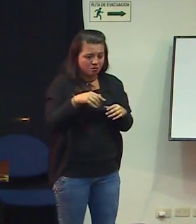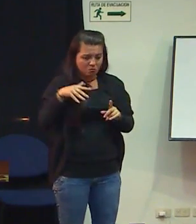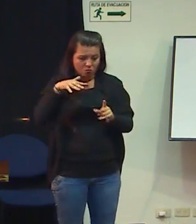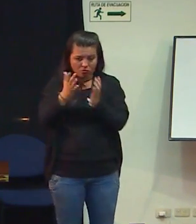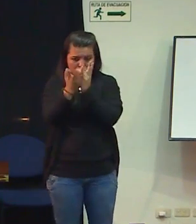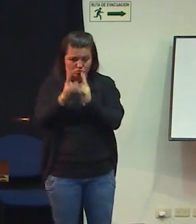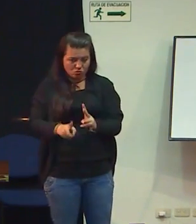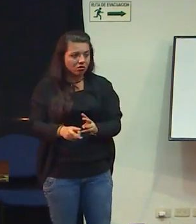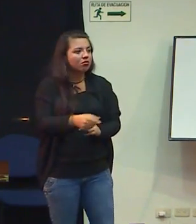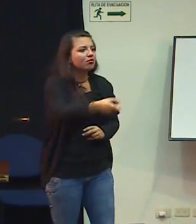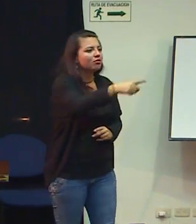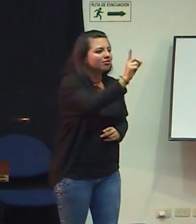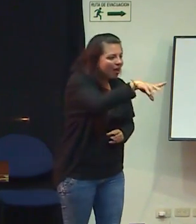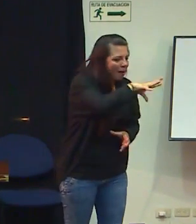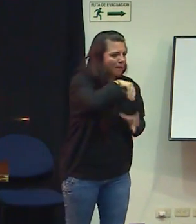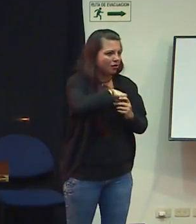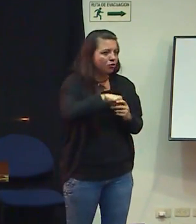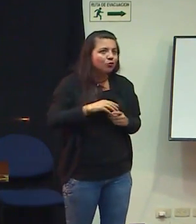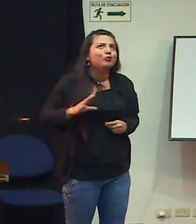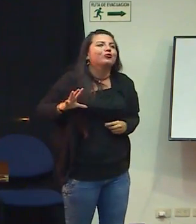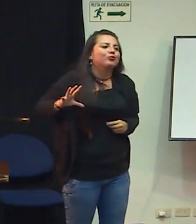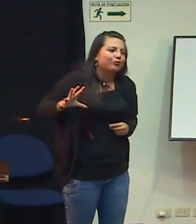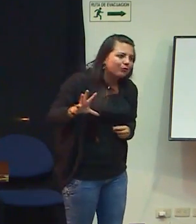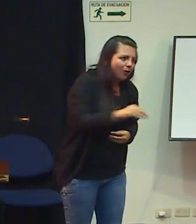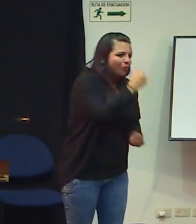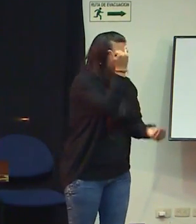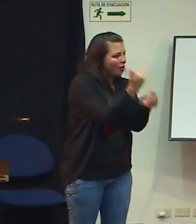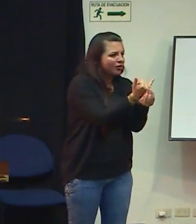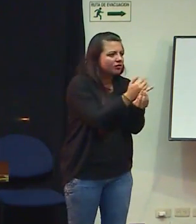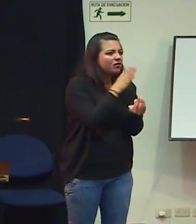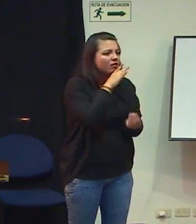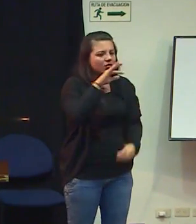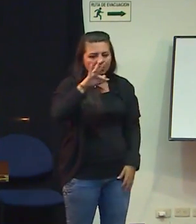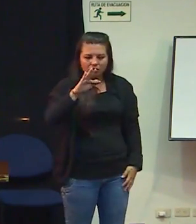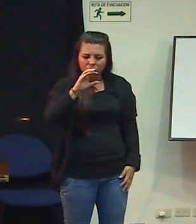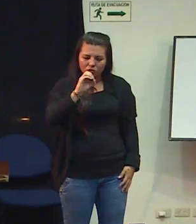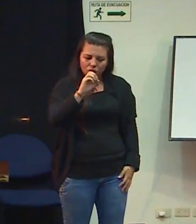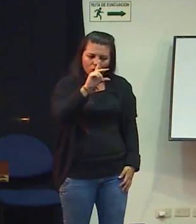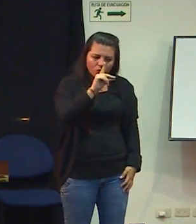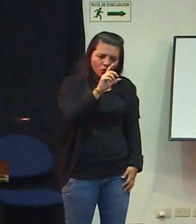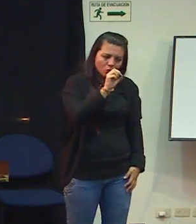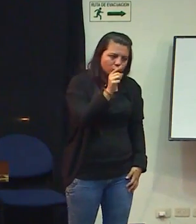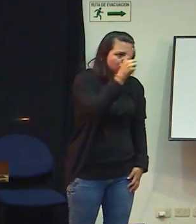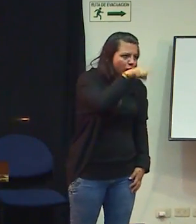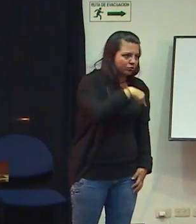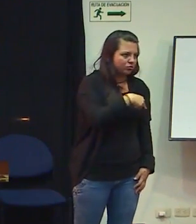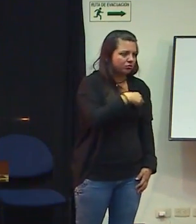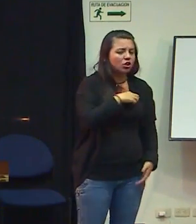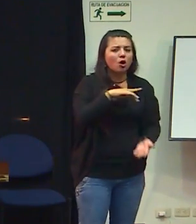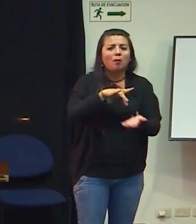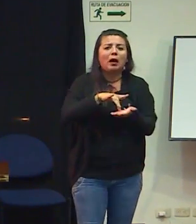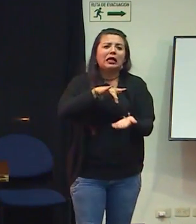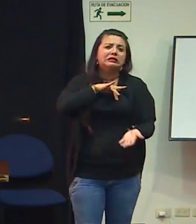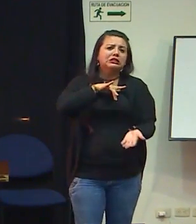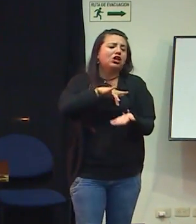el movimiento somos todos, concreto. Somos todos los que participamos o no participamos. Y si ya soy parte del movimiento